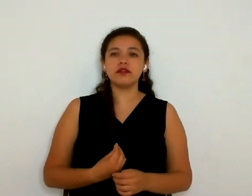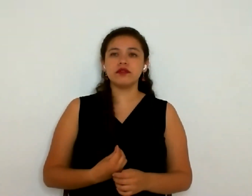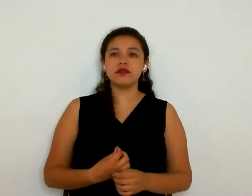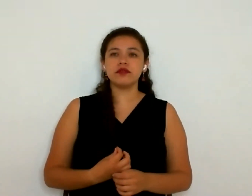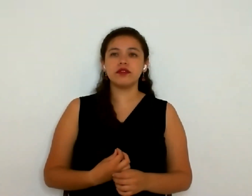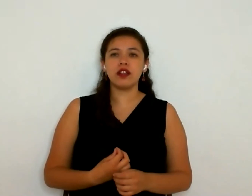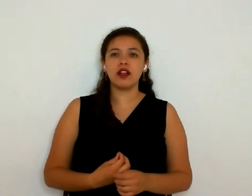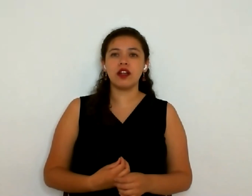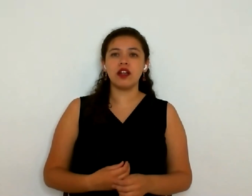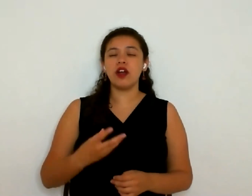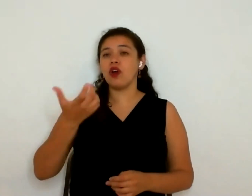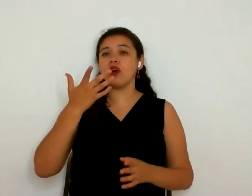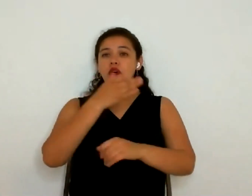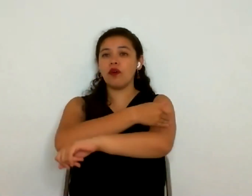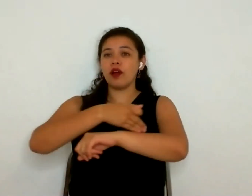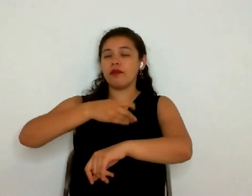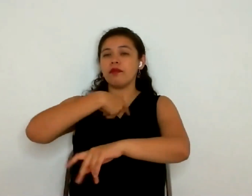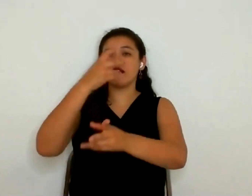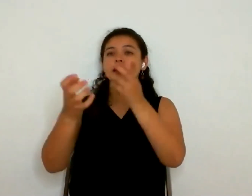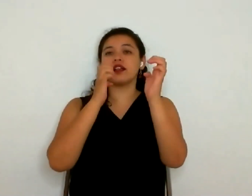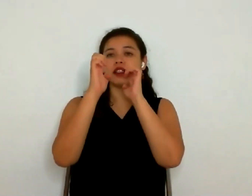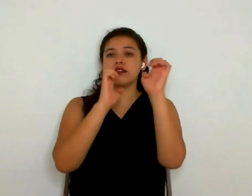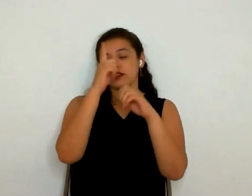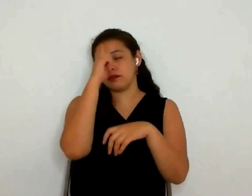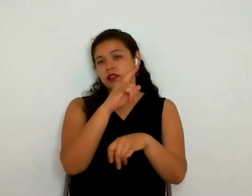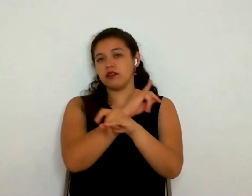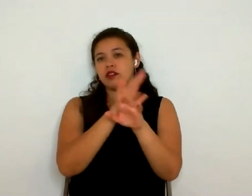auto familiar para que se cotejen la información